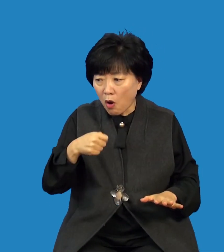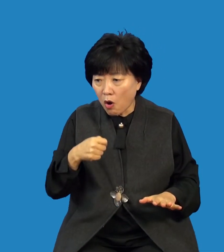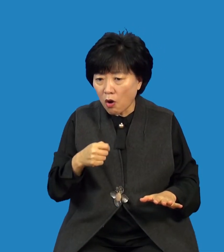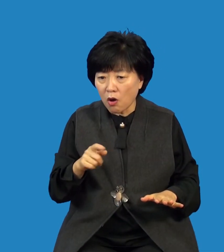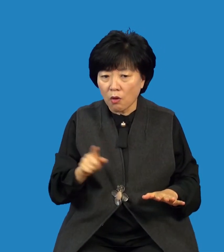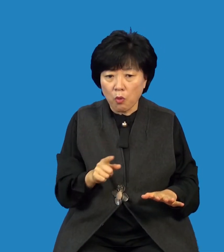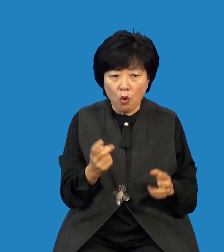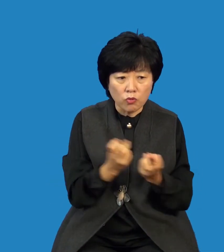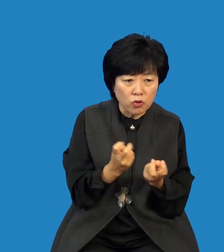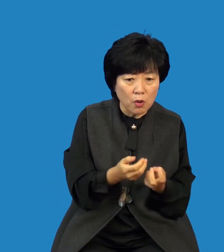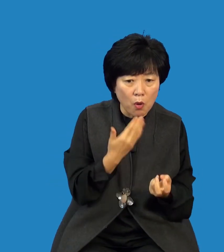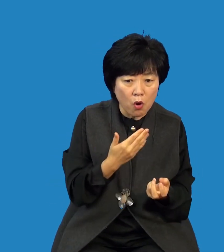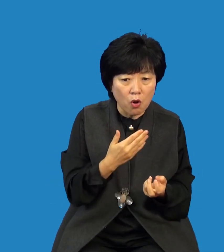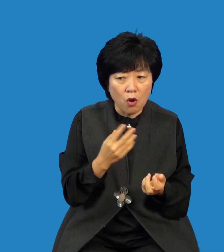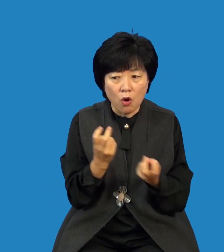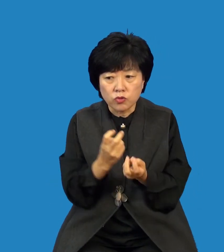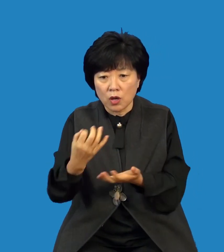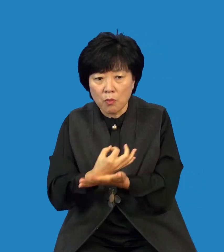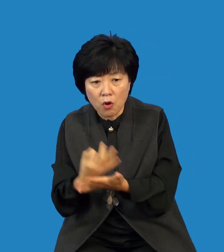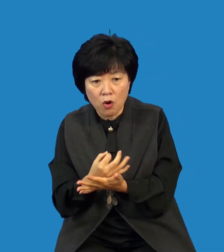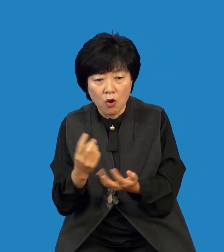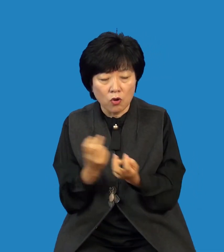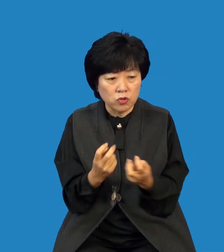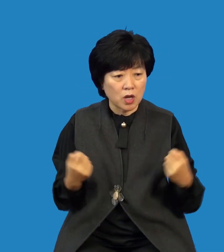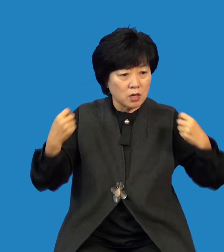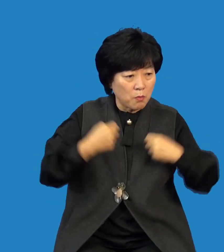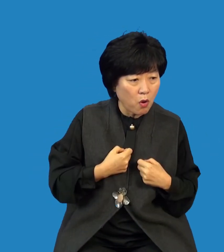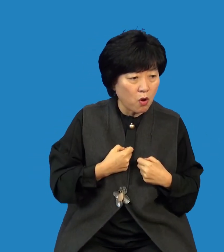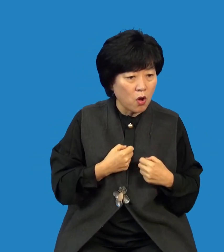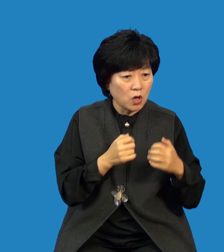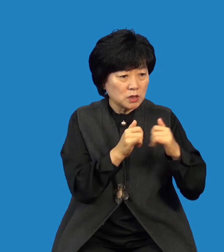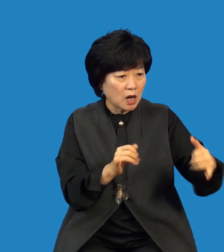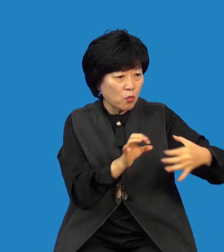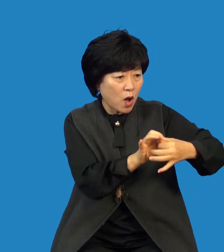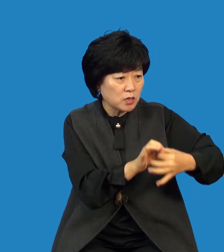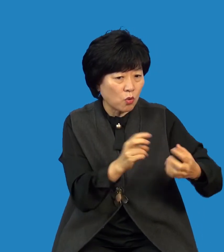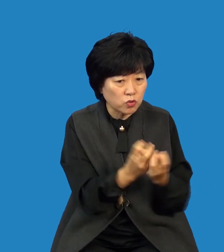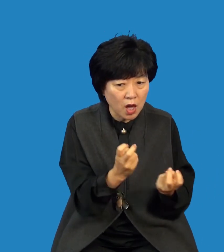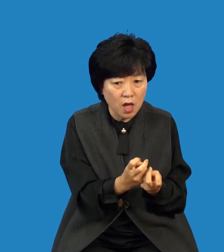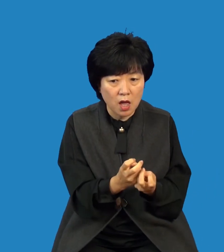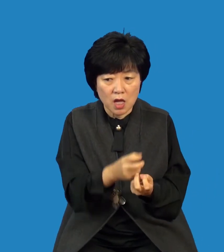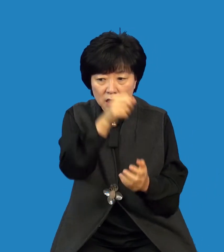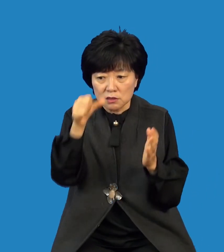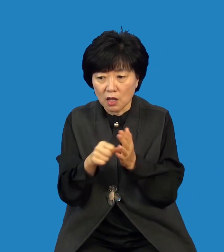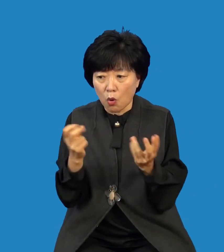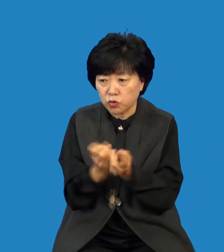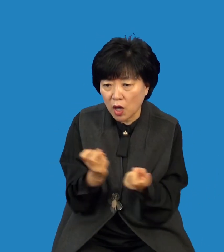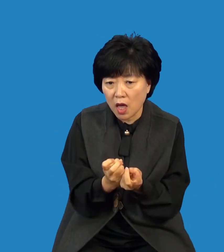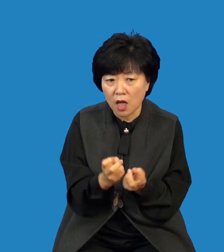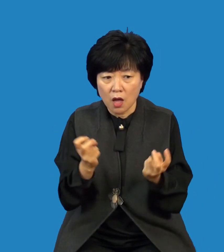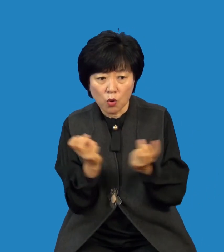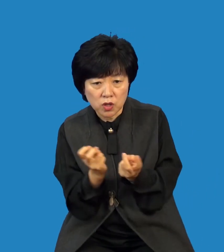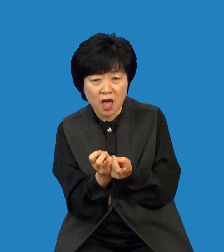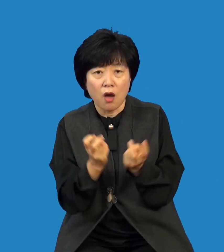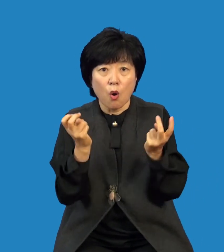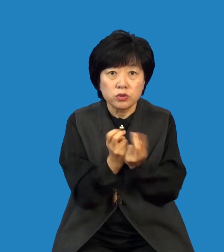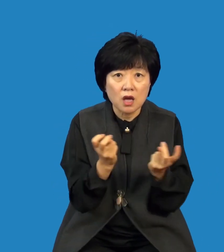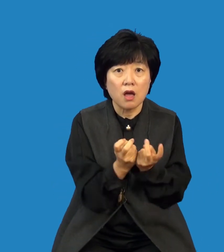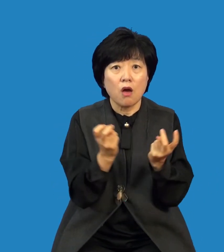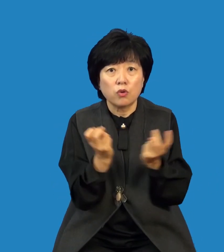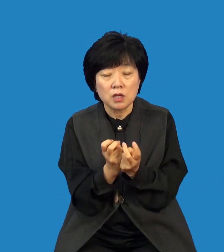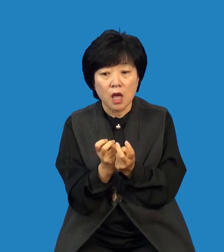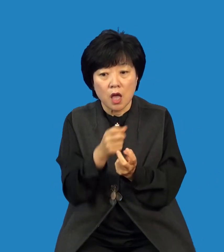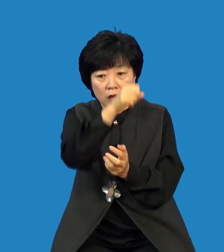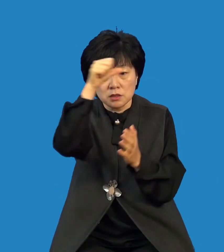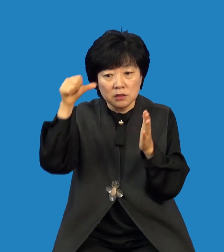먹어야 되지? 어떻게 벌어야 되지? 어떻게 입어야 되지? 이 사람과의 관계는 어떻게 해야 되지? 인생은 도대체 어떻게 살아가야 되지? 인생이라고 하는 것이 무게가